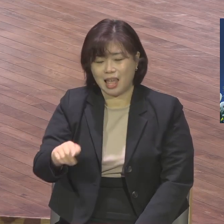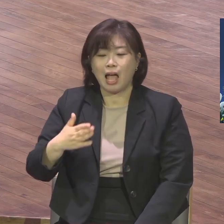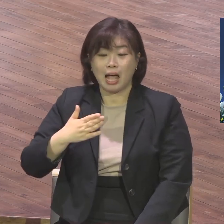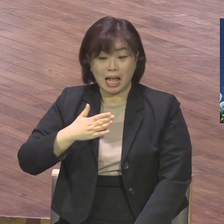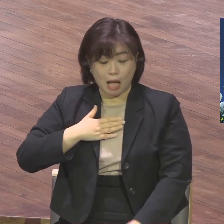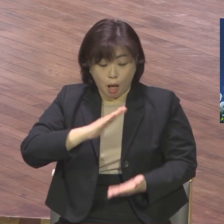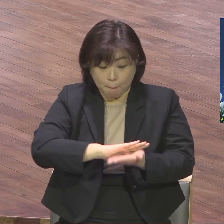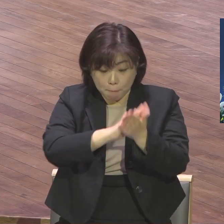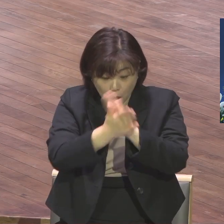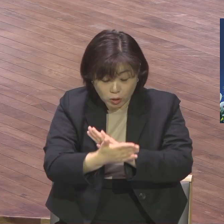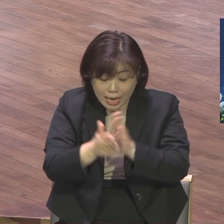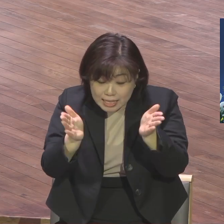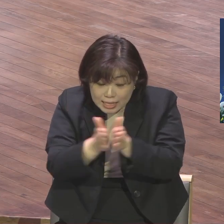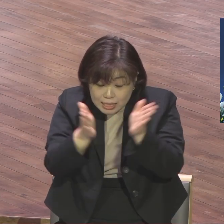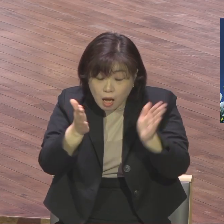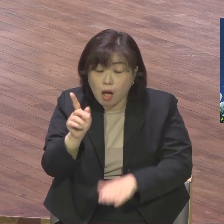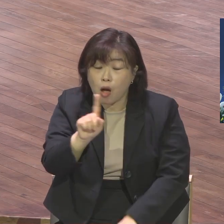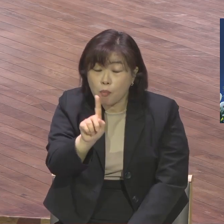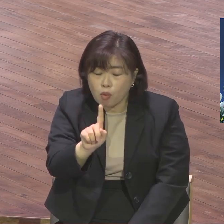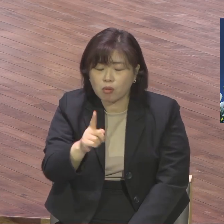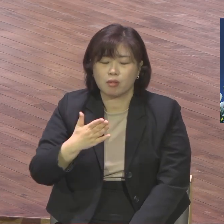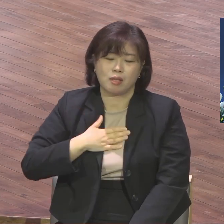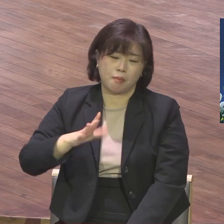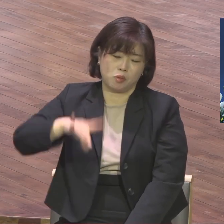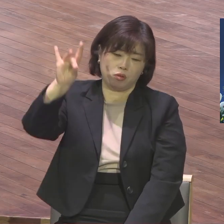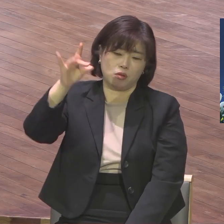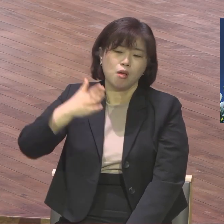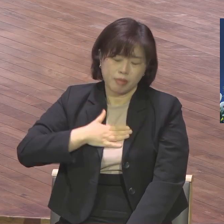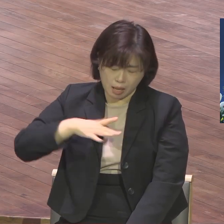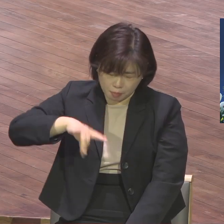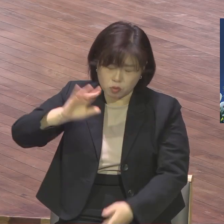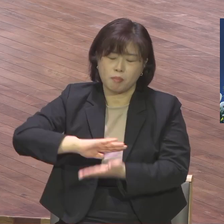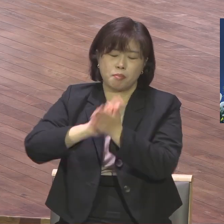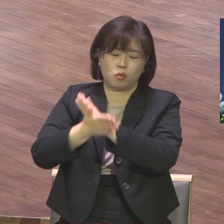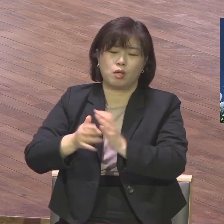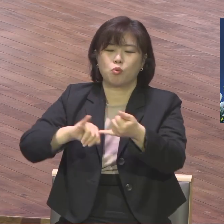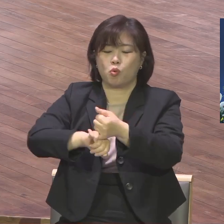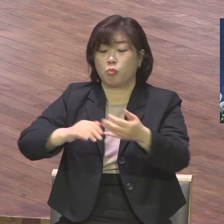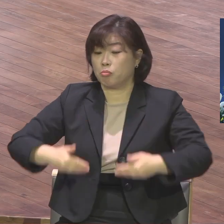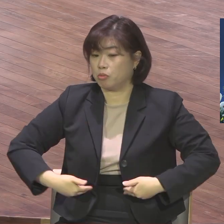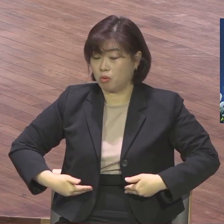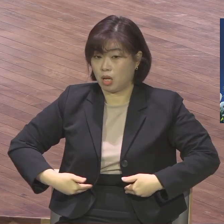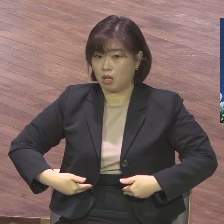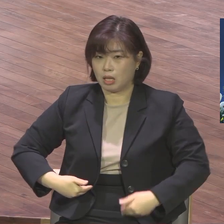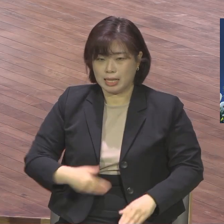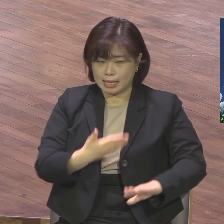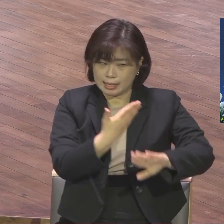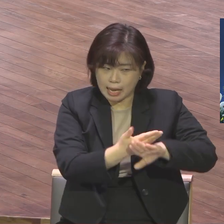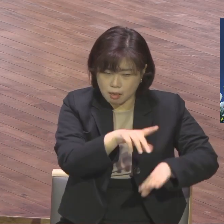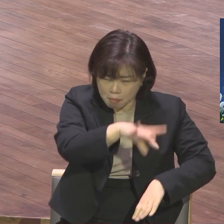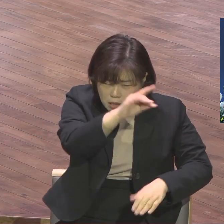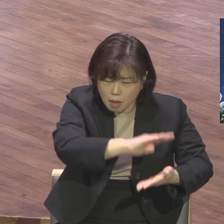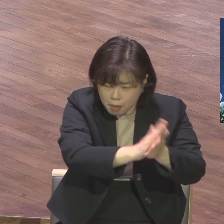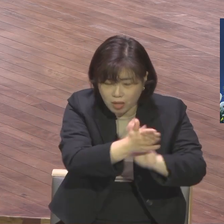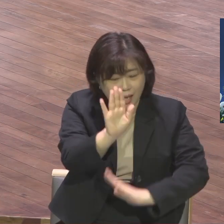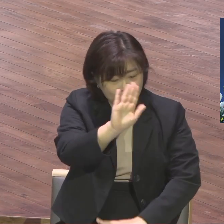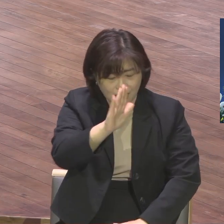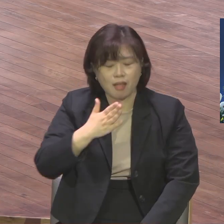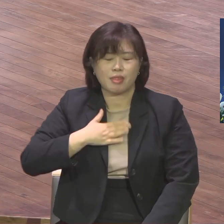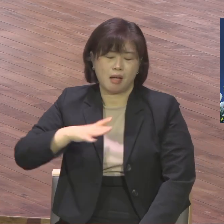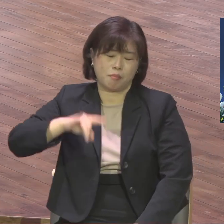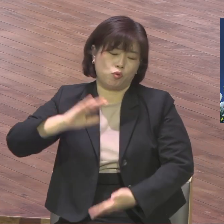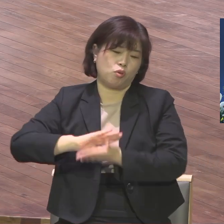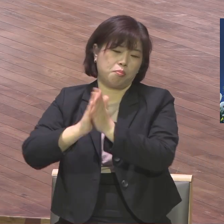절대 놓치면 안 돼요. 나부터 변화돼야 돼요. 그 핵심 방법이 다 주어졌습니다. 그것이 바로 3 집중, 3 세팅,